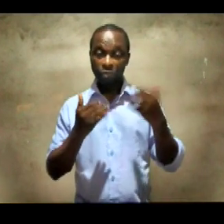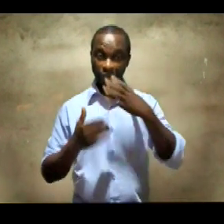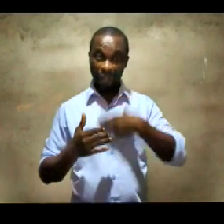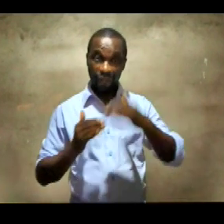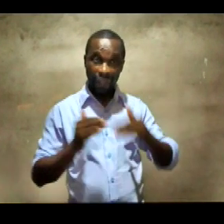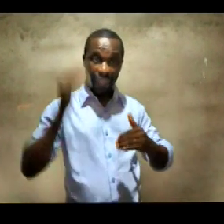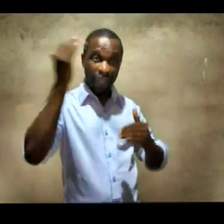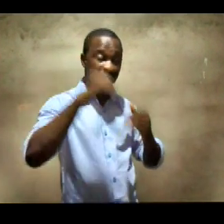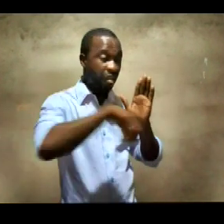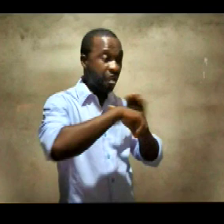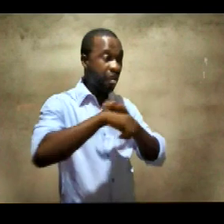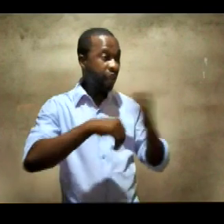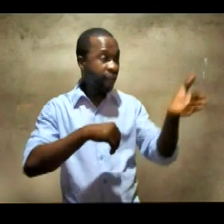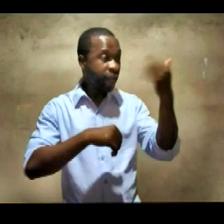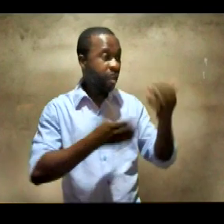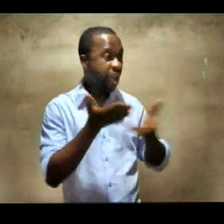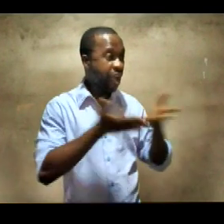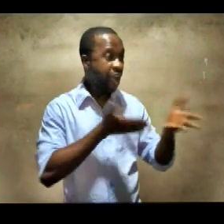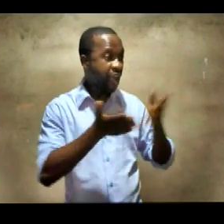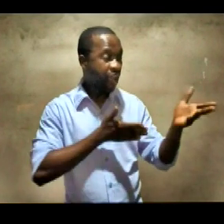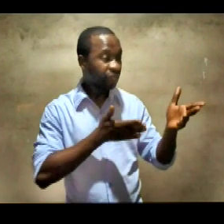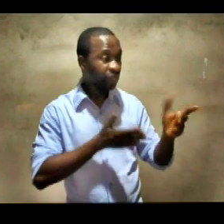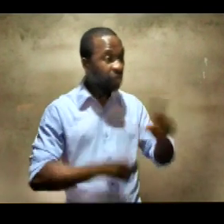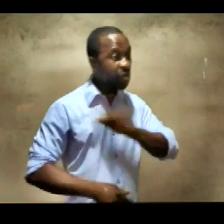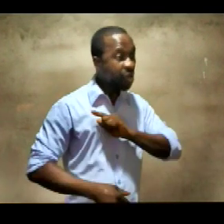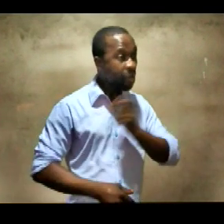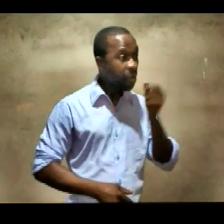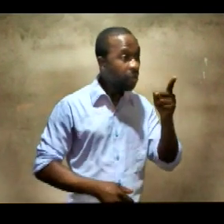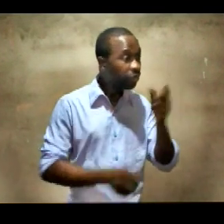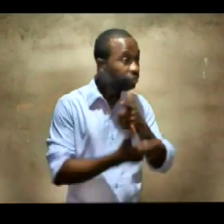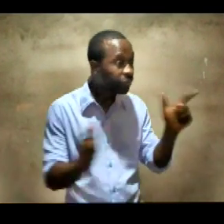Aujourd'hui, les avocats ont décidé de boycotter l'audience et le président du tribunal a